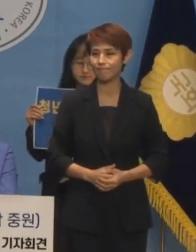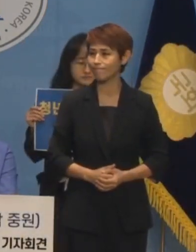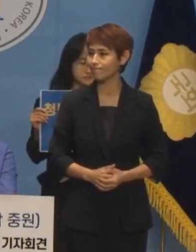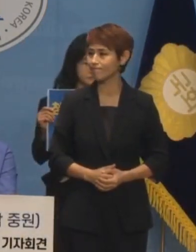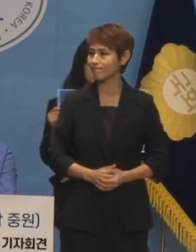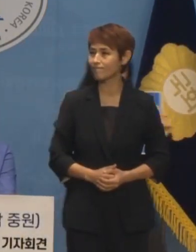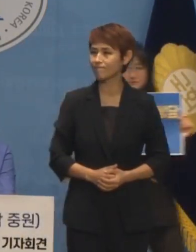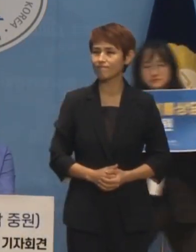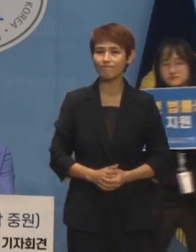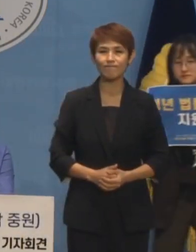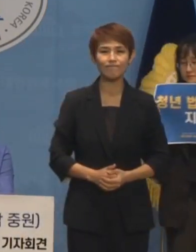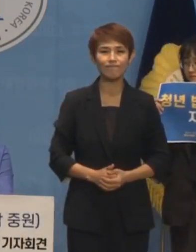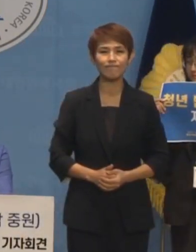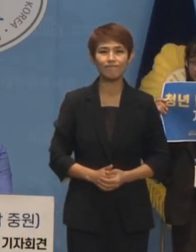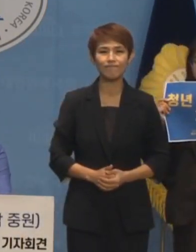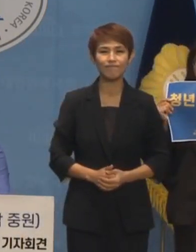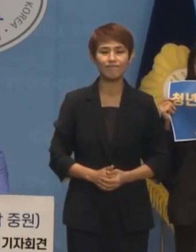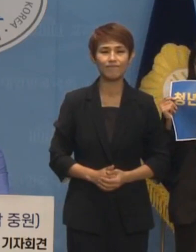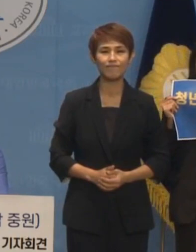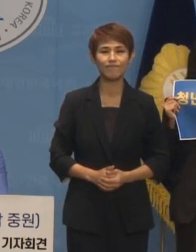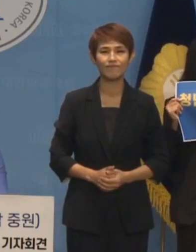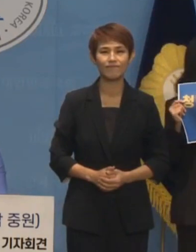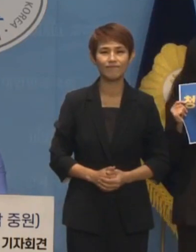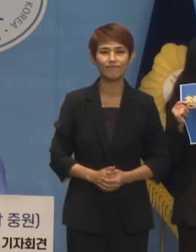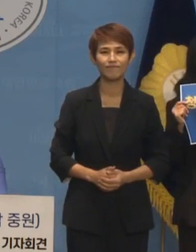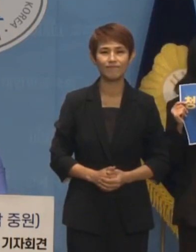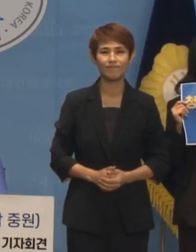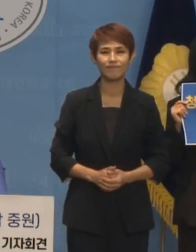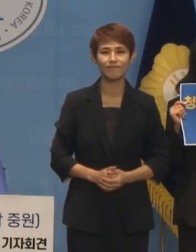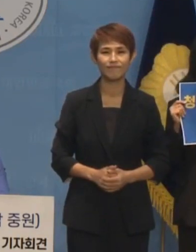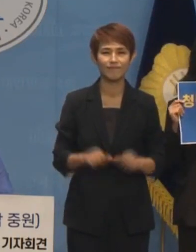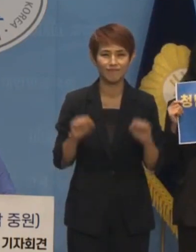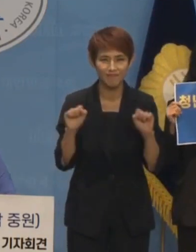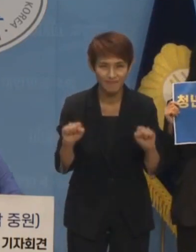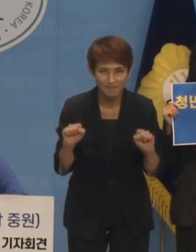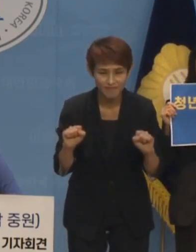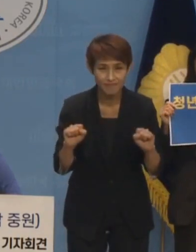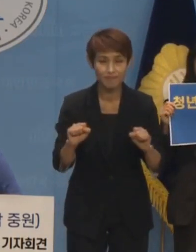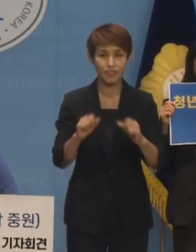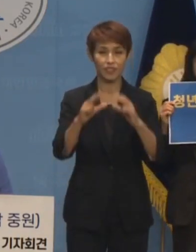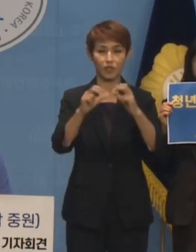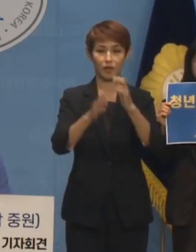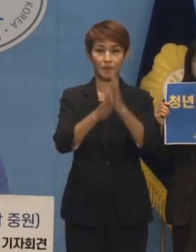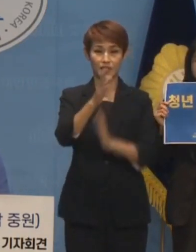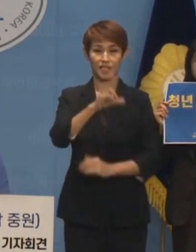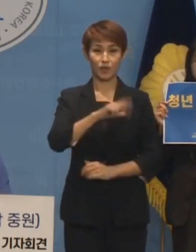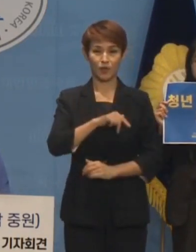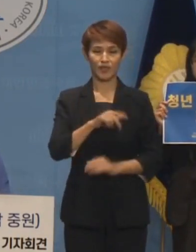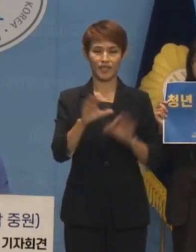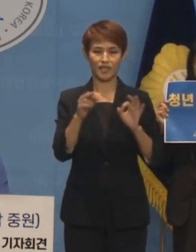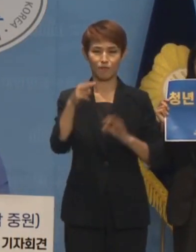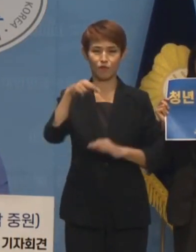발언은 여기서 가까이. 네. 예, 안녕하십니까. 성남시의원 김윤환입니다.